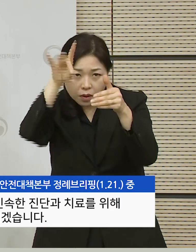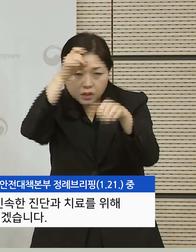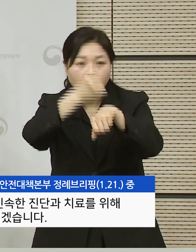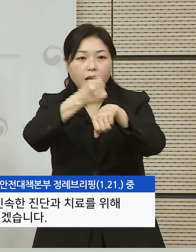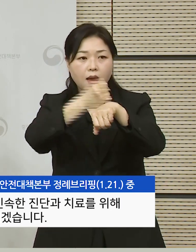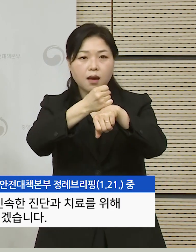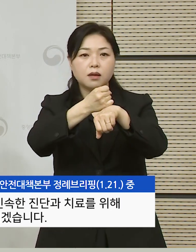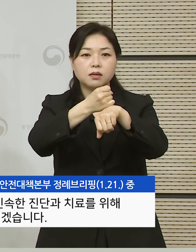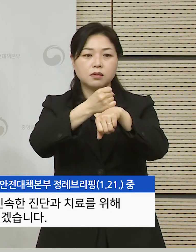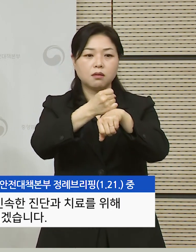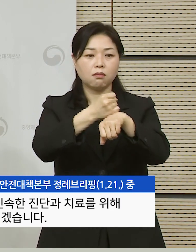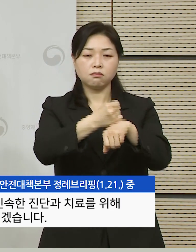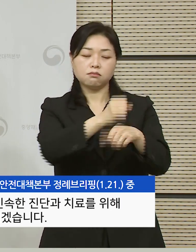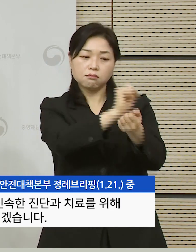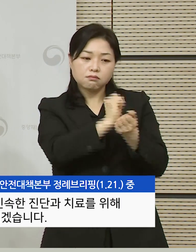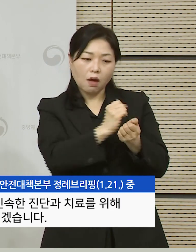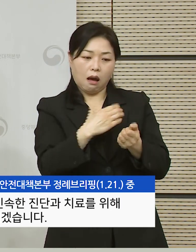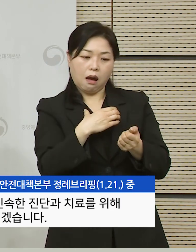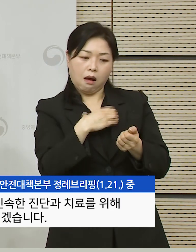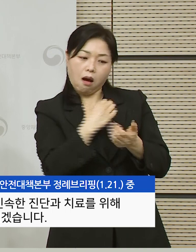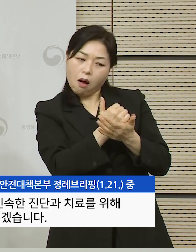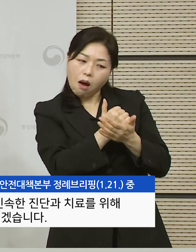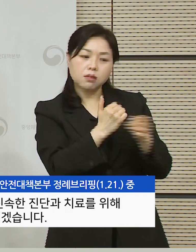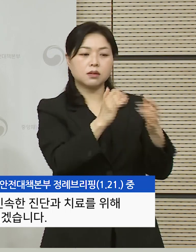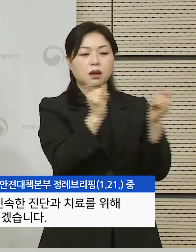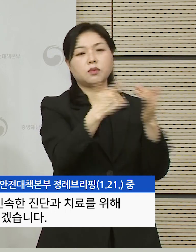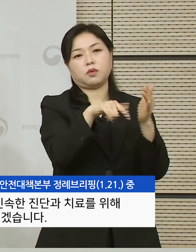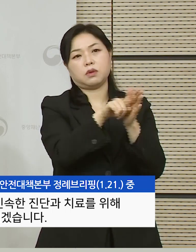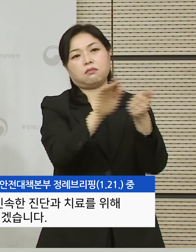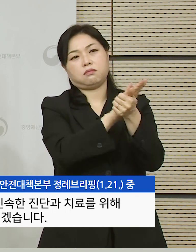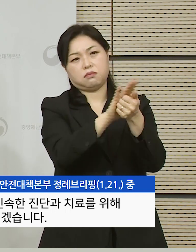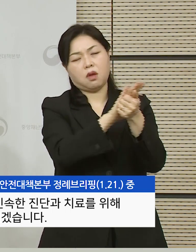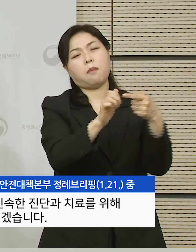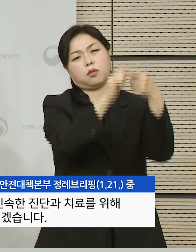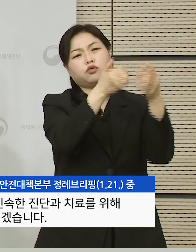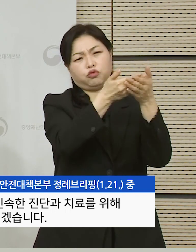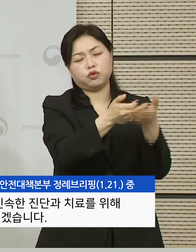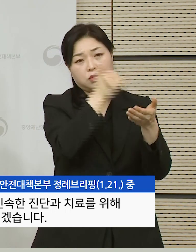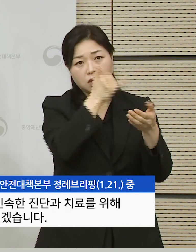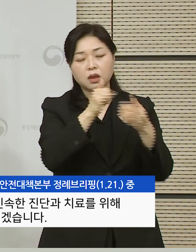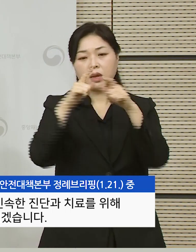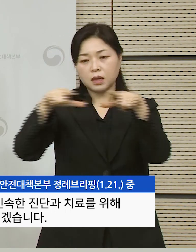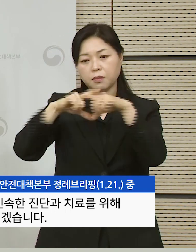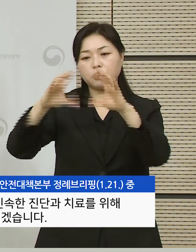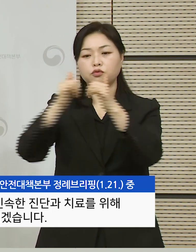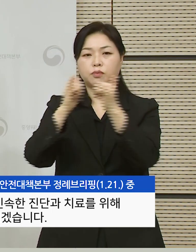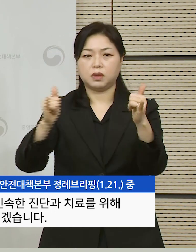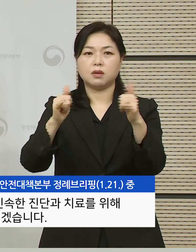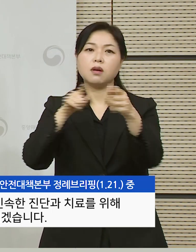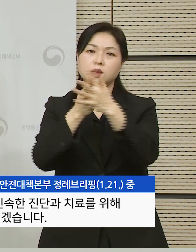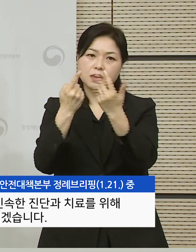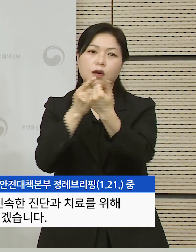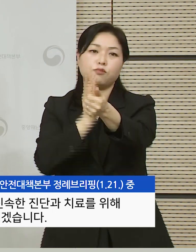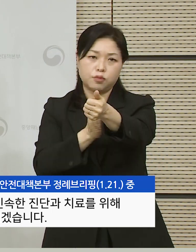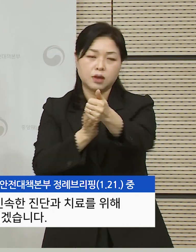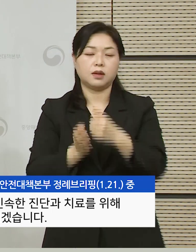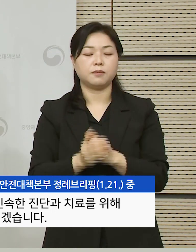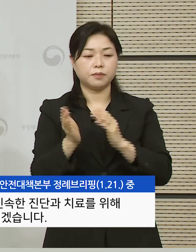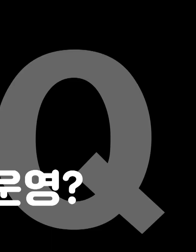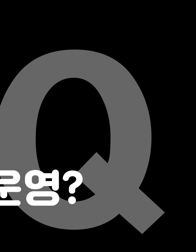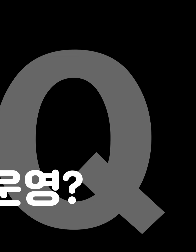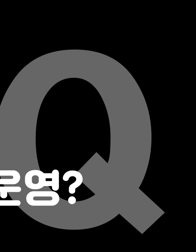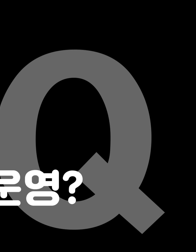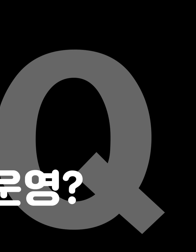선택과 집중을 통해 고위험군에 대한 신속한 진단과 치료를 위해 불가피한 전환임을 양해해 주실 것을 거듭 부탁을